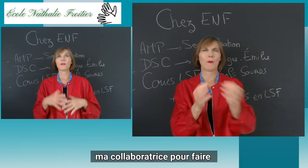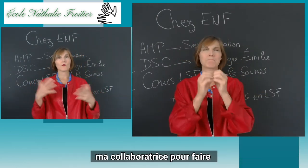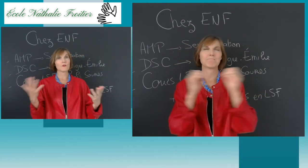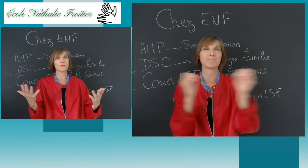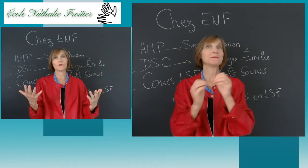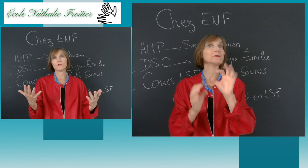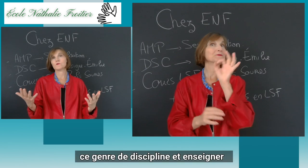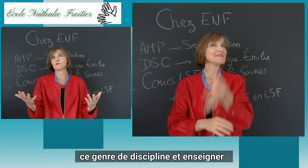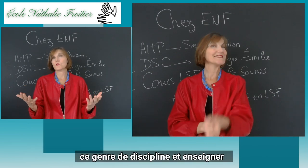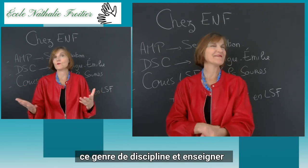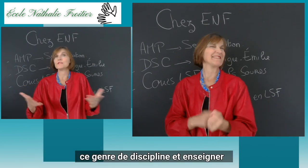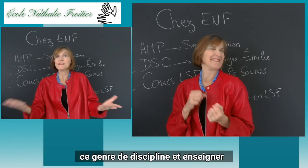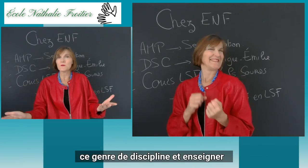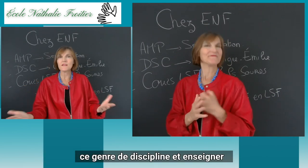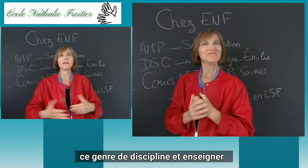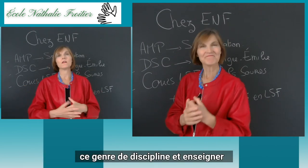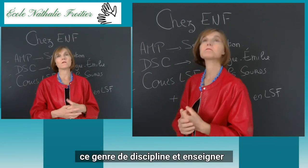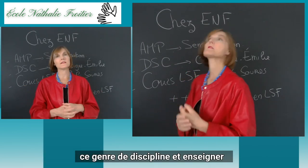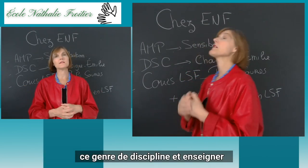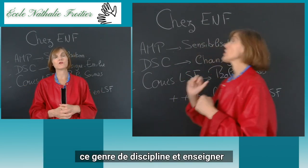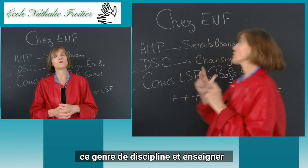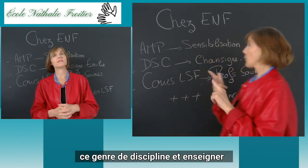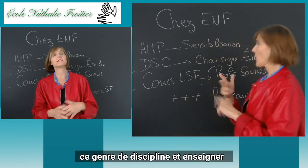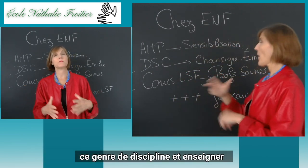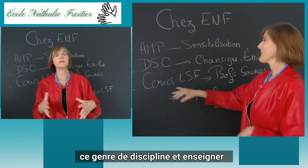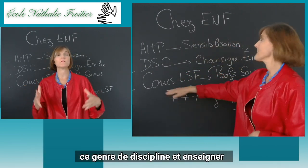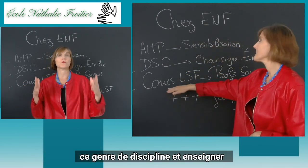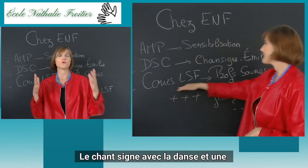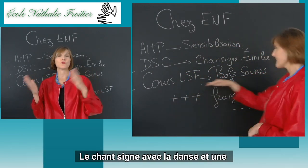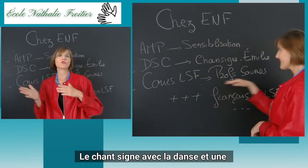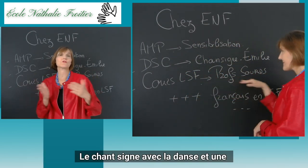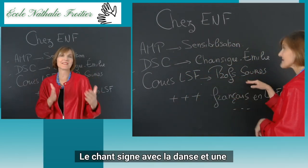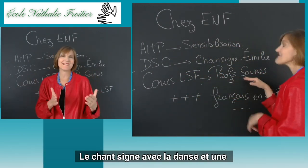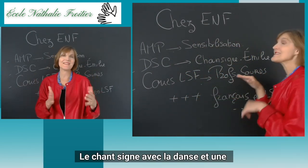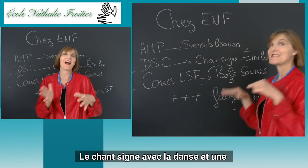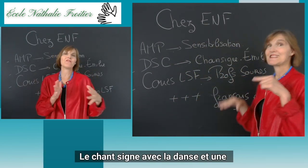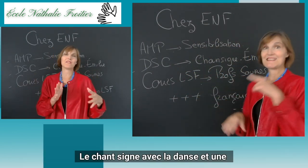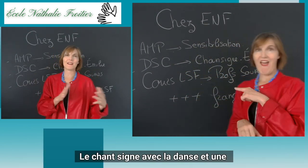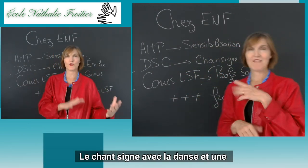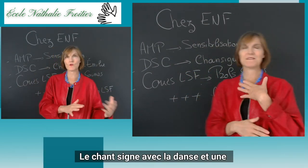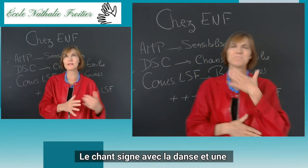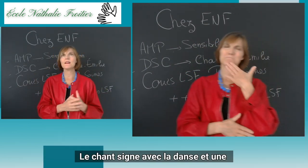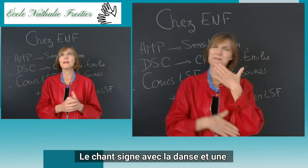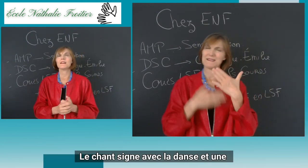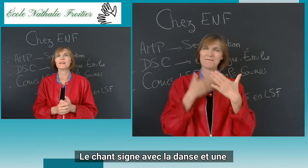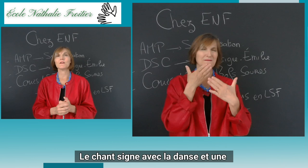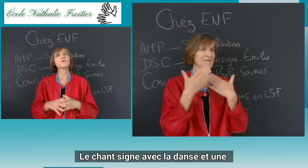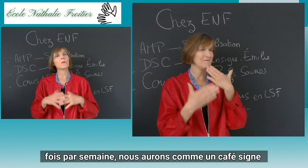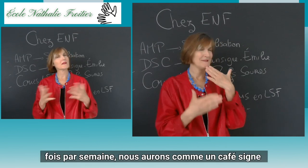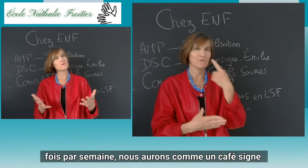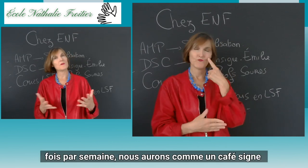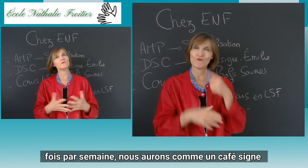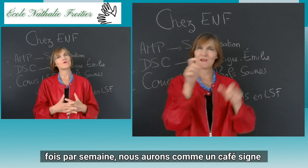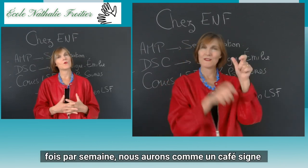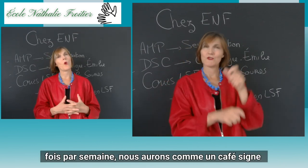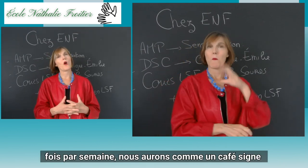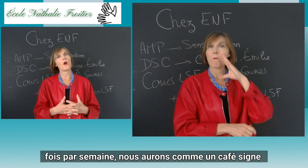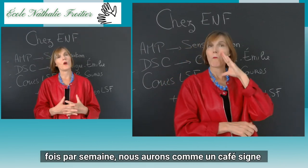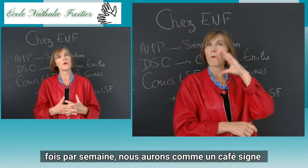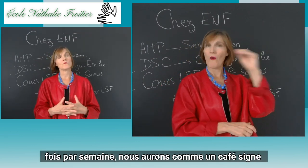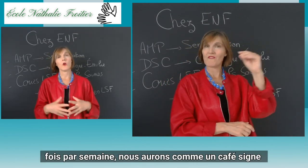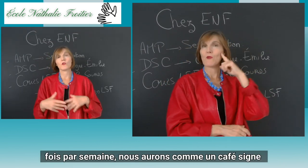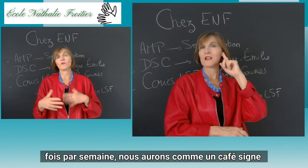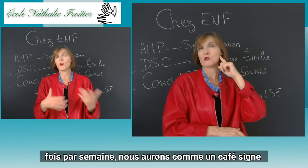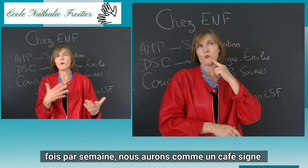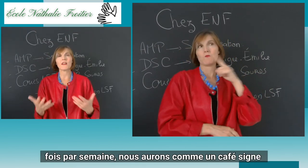faire ce genre de discipline et enseigner ce genre de discipline dans le chant-sing avec la danse et une fois par semaine nous aurons